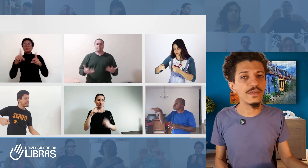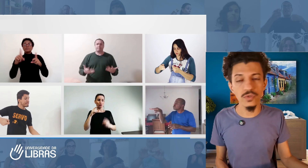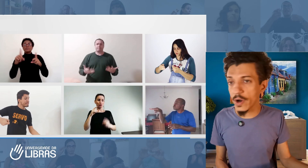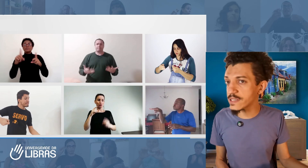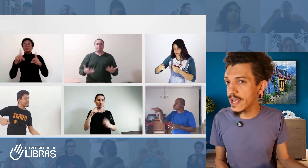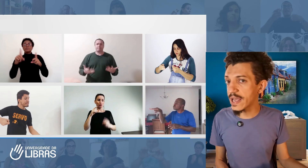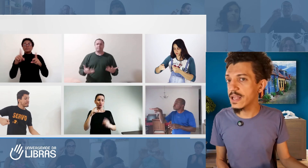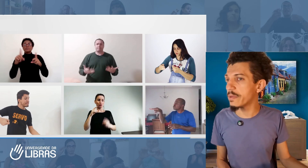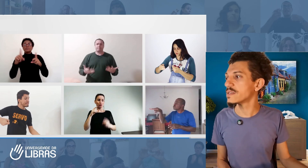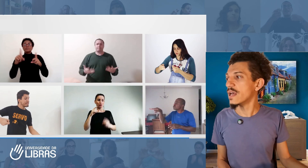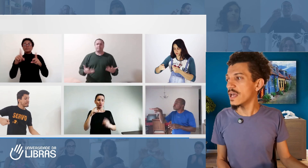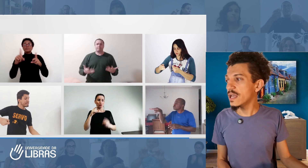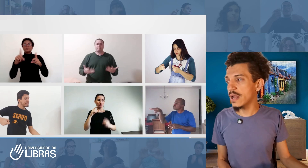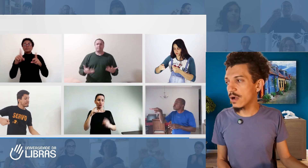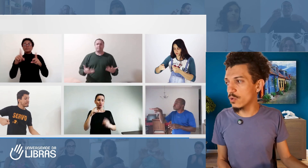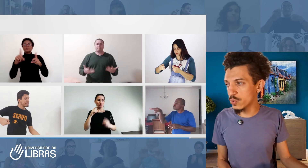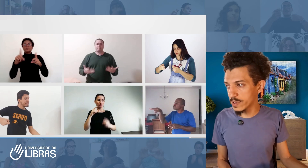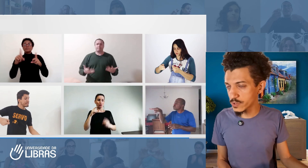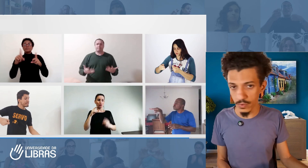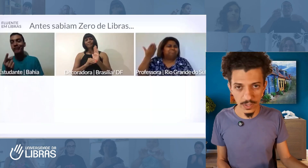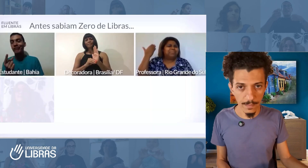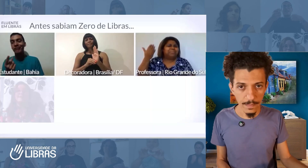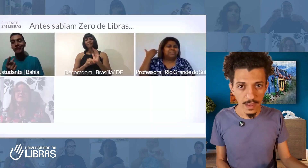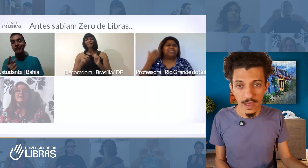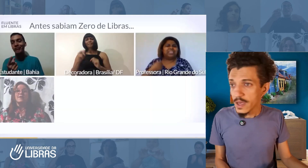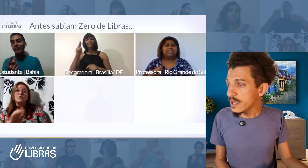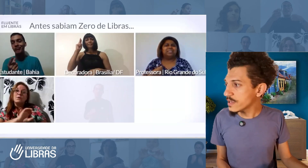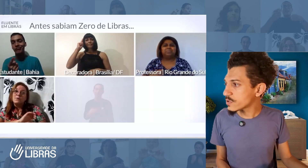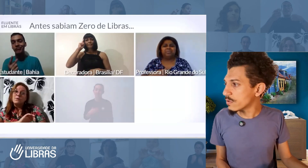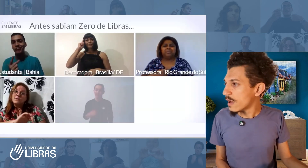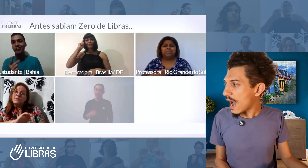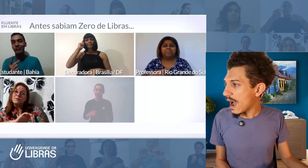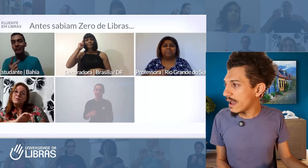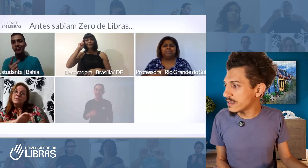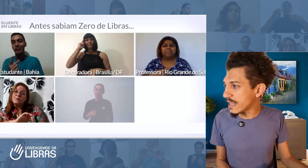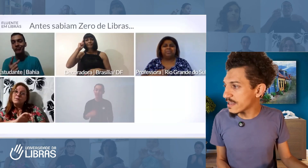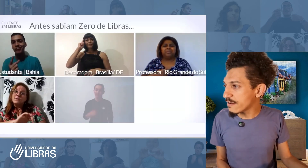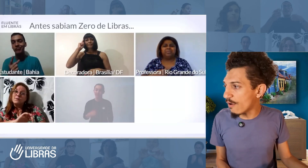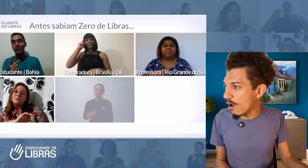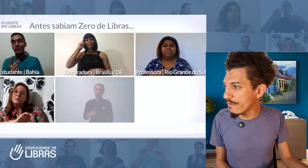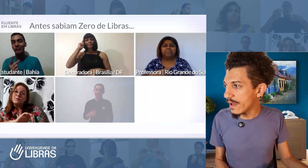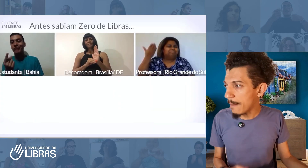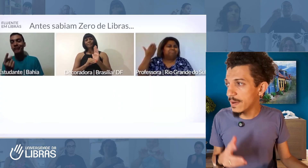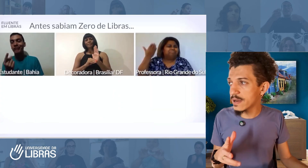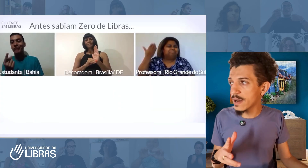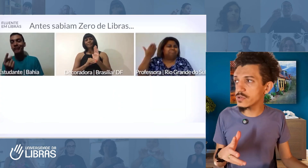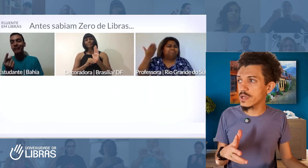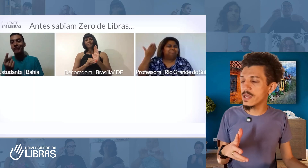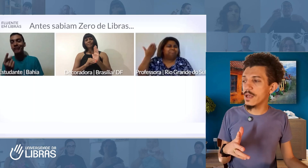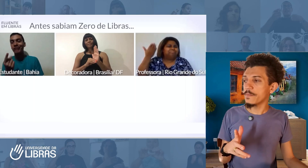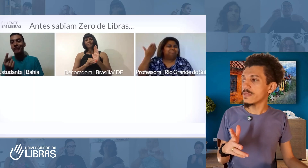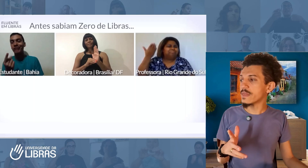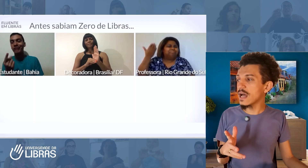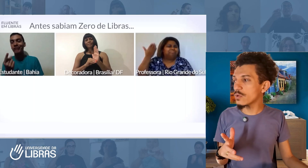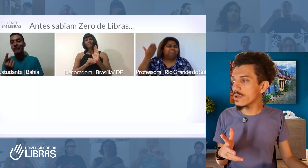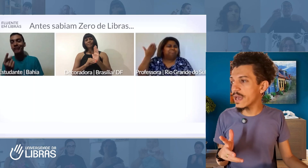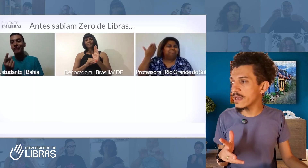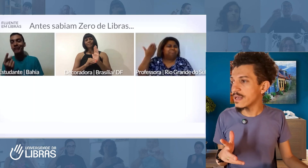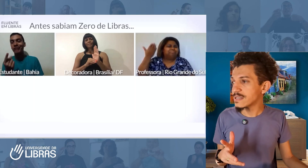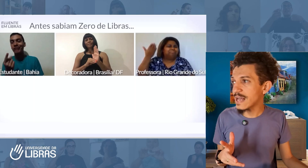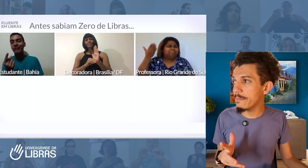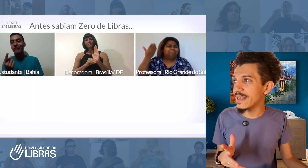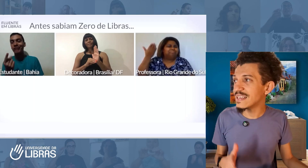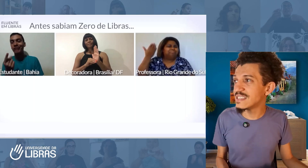vivenciar histórias em Libras e na cultura surda. E isso desenvolve, aplicando isso aqui, tanto